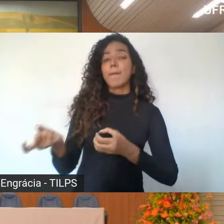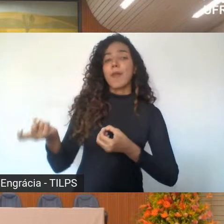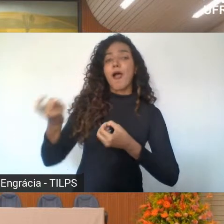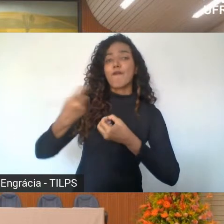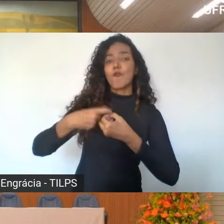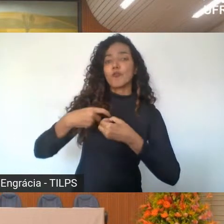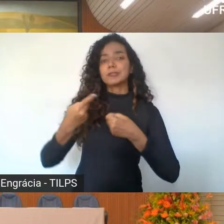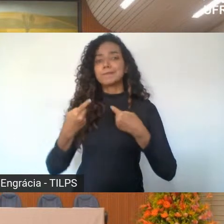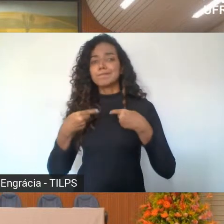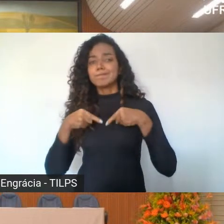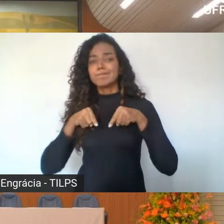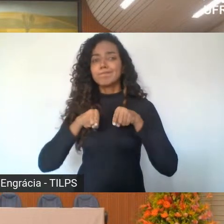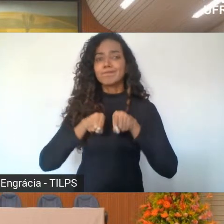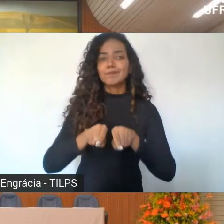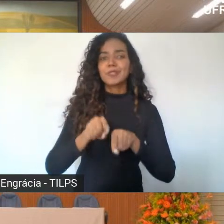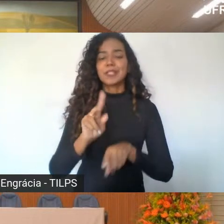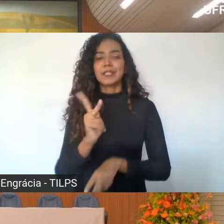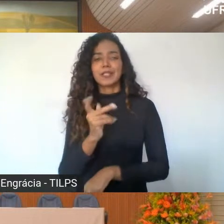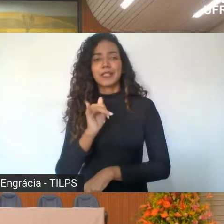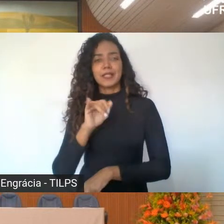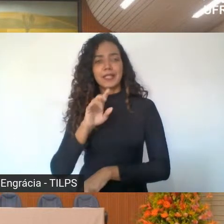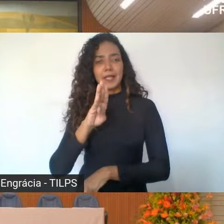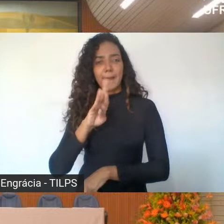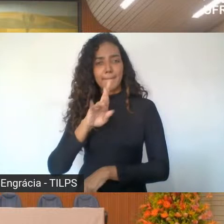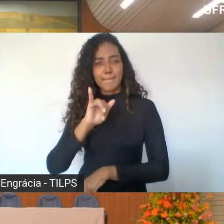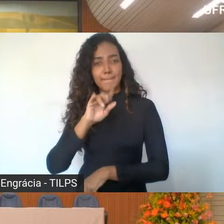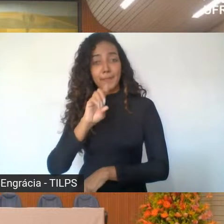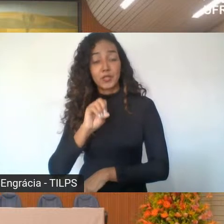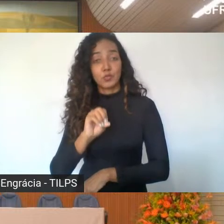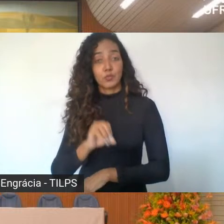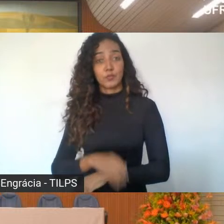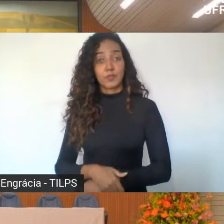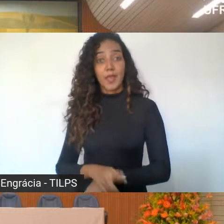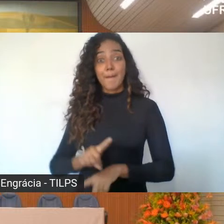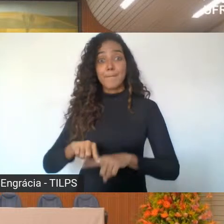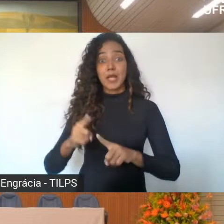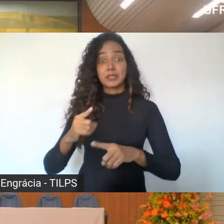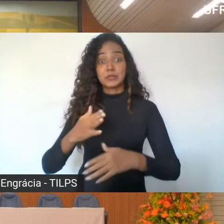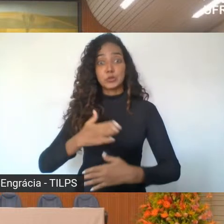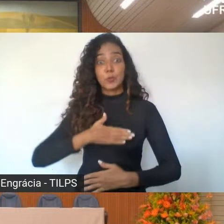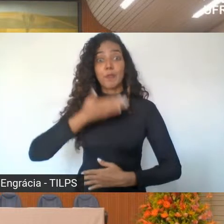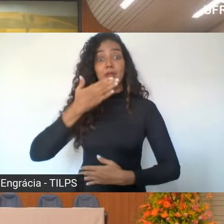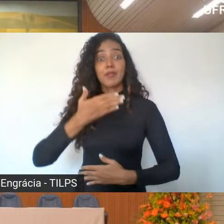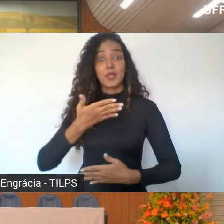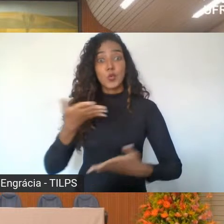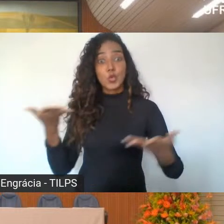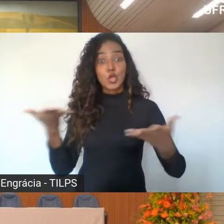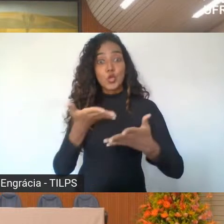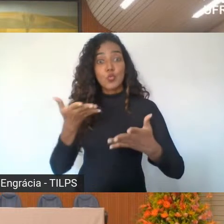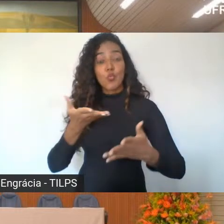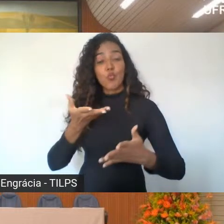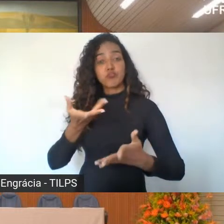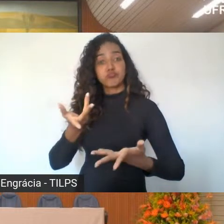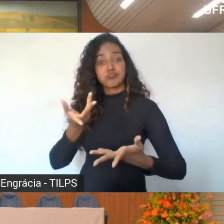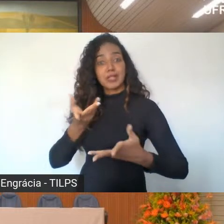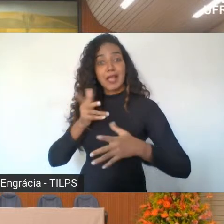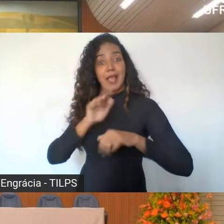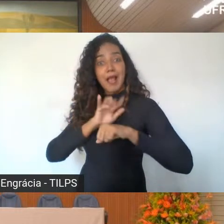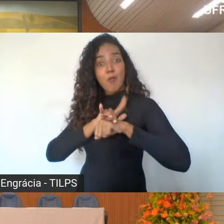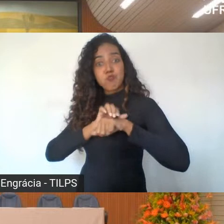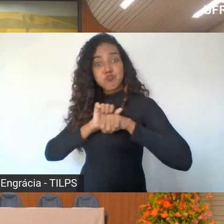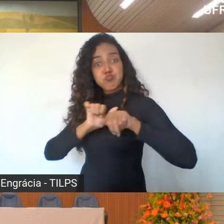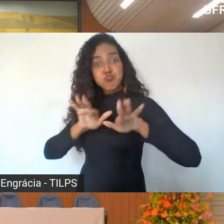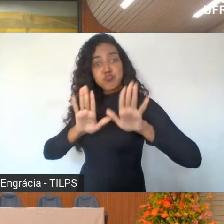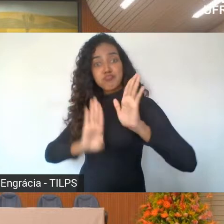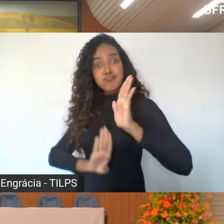2020.1. Fomos surpreendidos novamente com a segunda onda da Covid-19. Tivemos que refazer os nossos